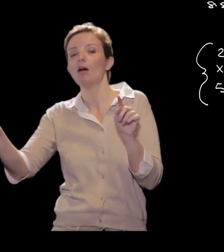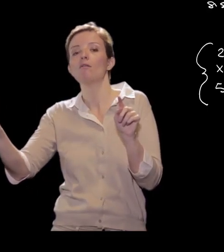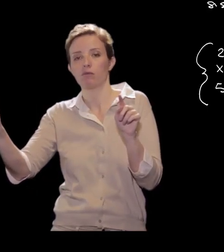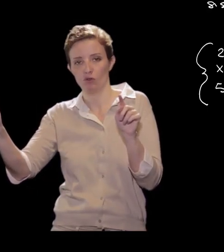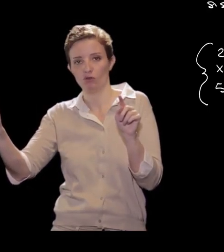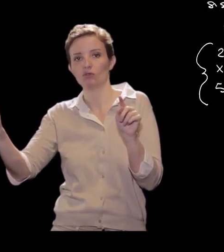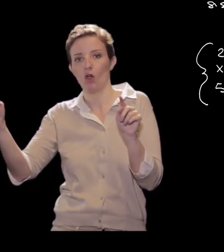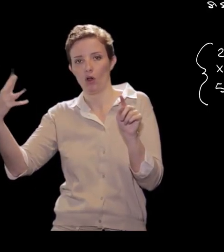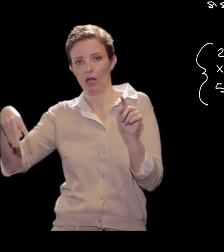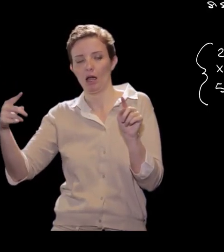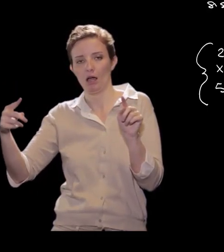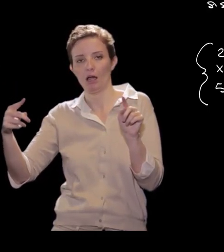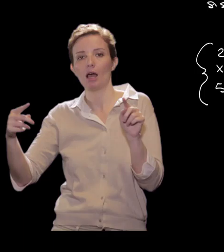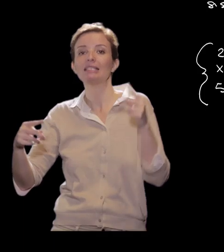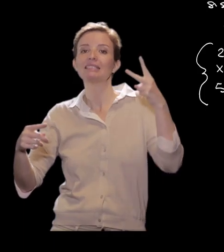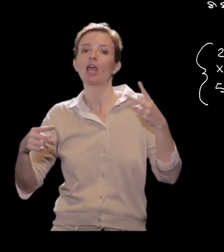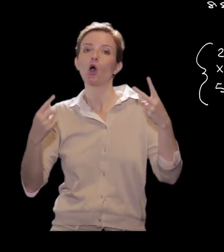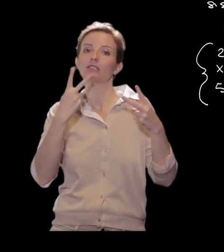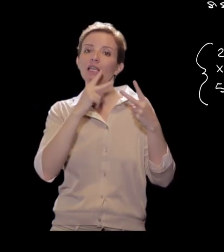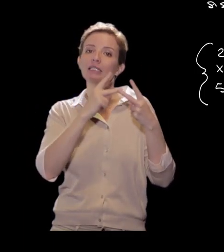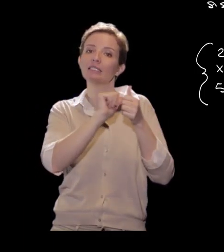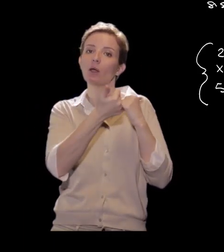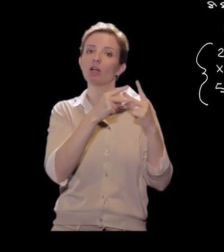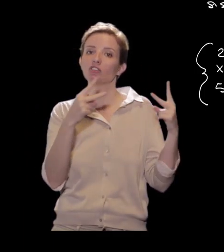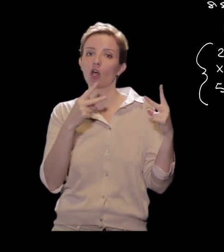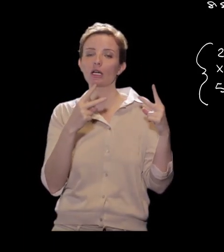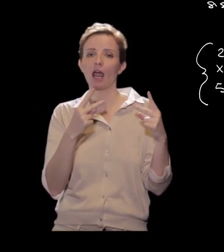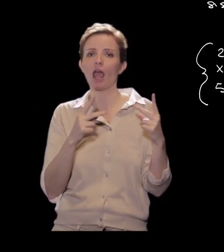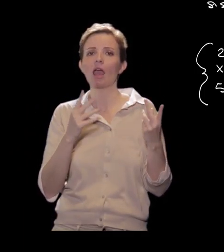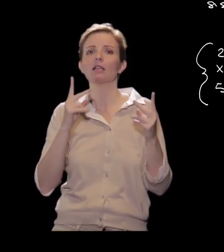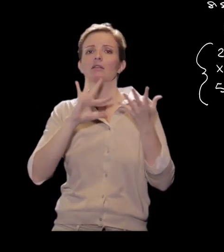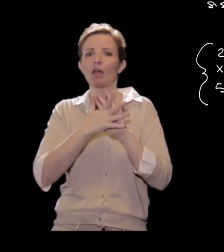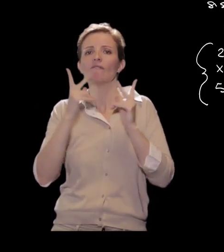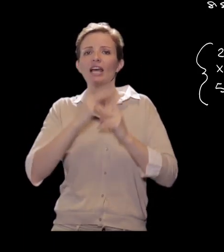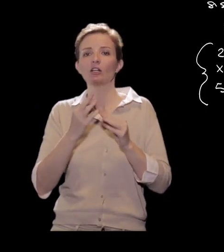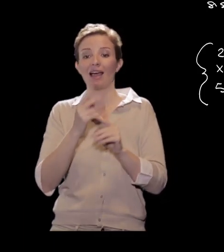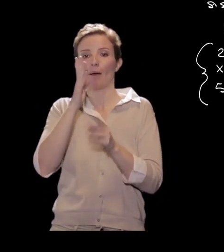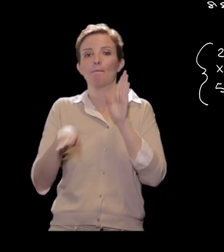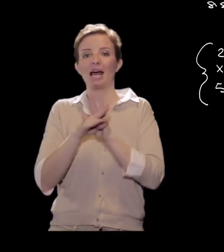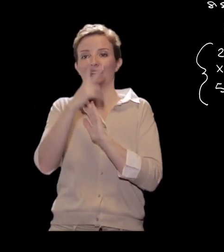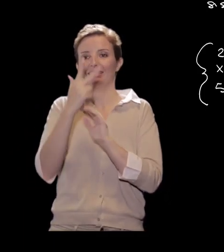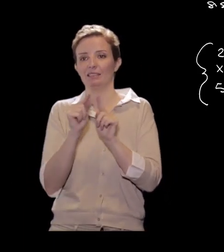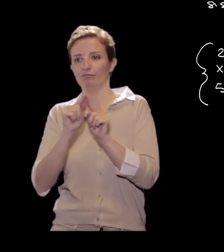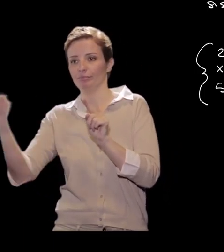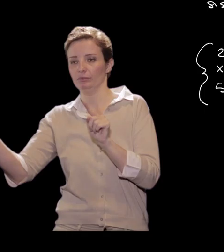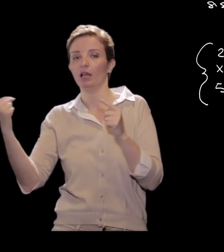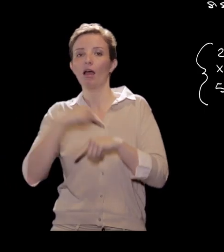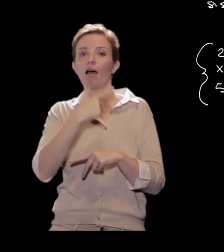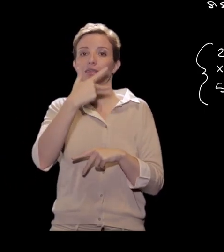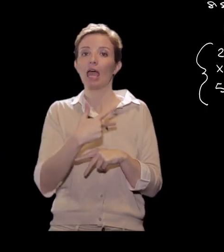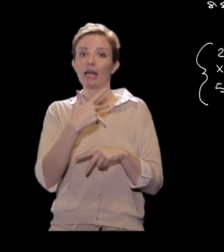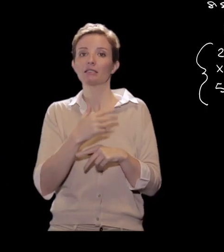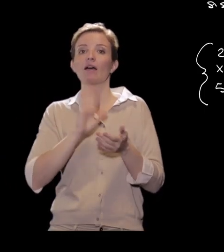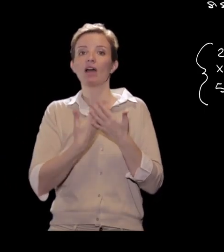disequazioni è verificata la seconda è verificata da tre incluso a lino pieno in poi è la terza è verificata quando icsa